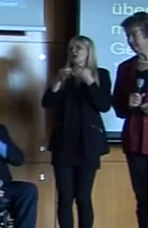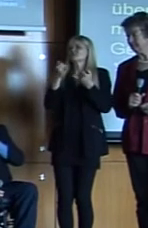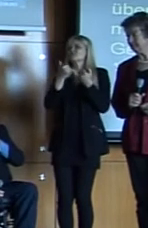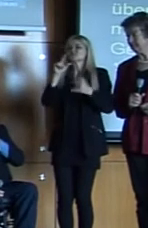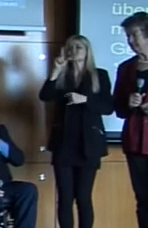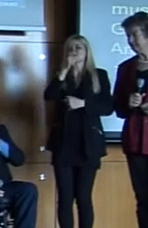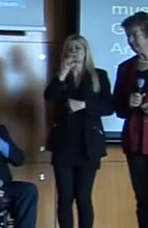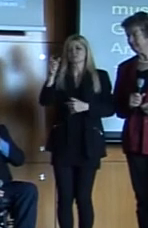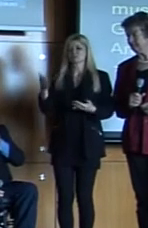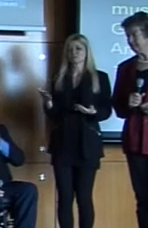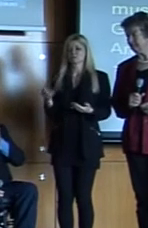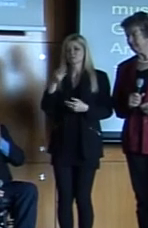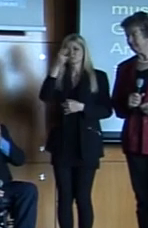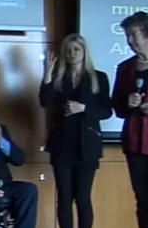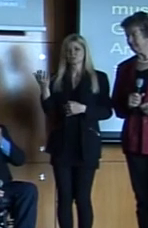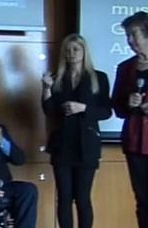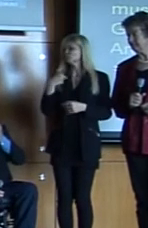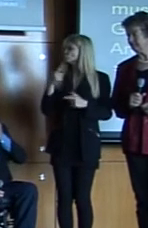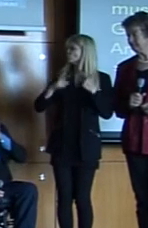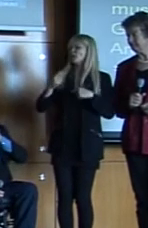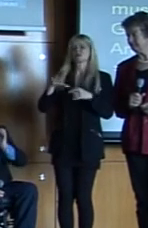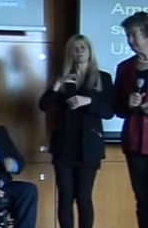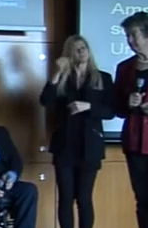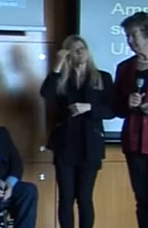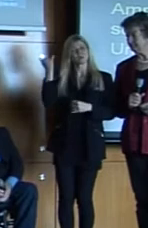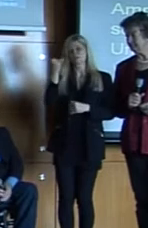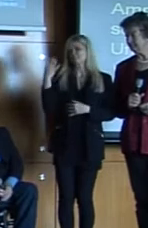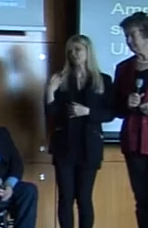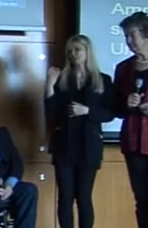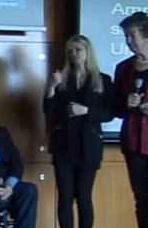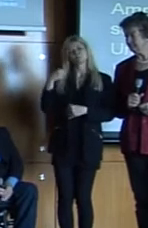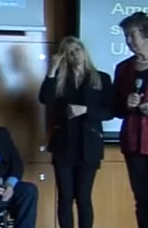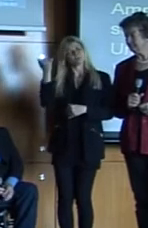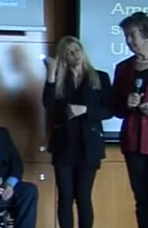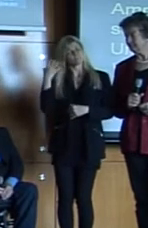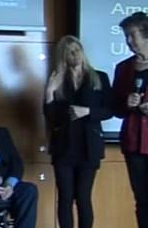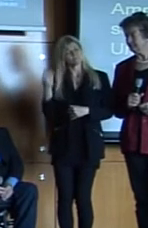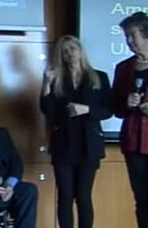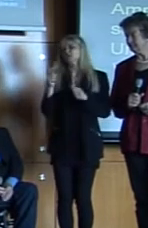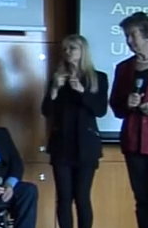Und es tut mir sehr leid, ich merke es überall immer wieder, überall, wo wir jetzt dazukommen